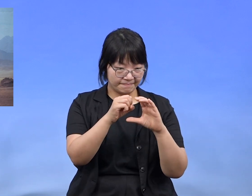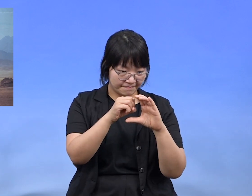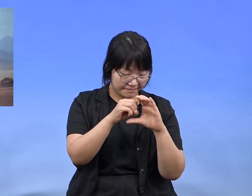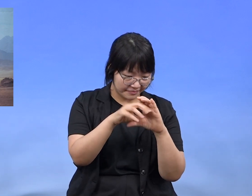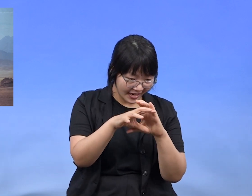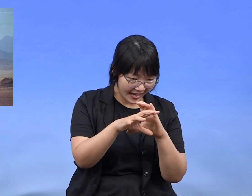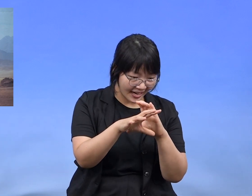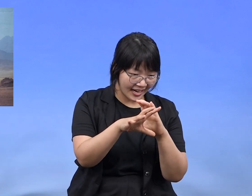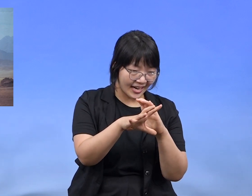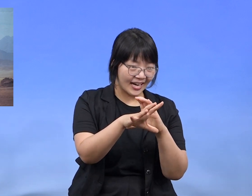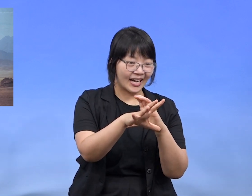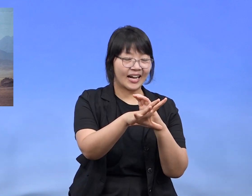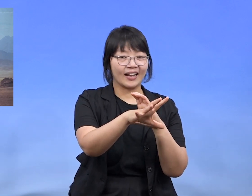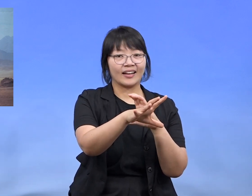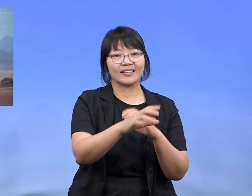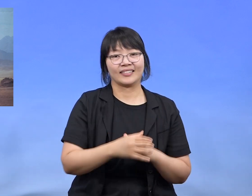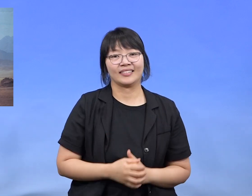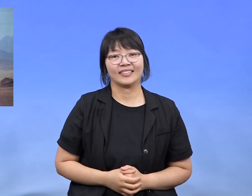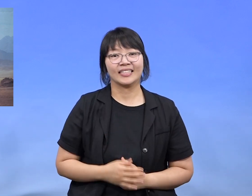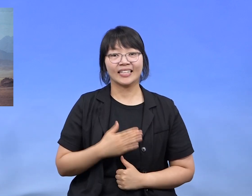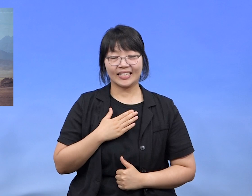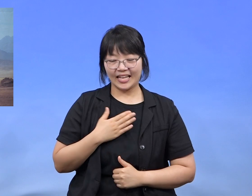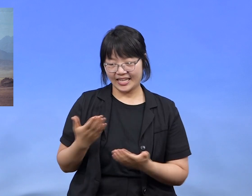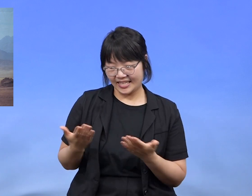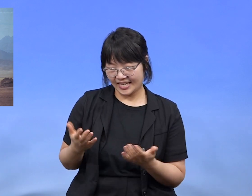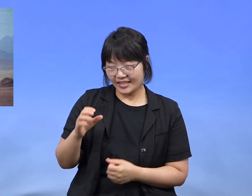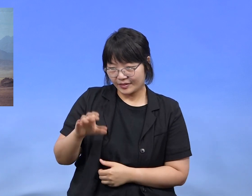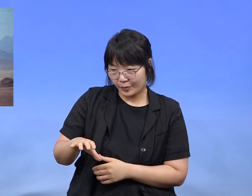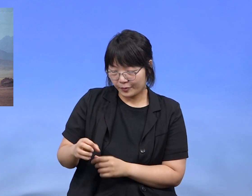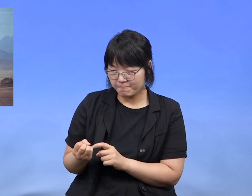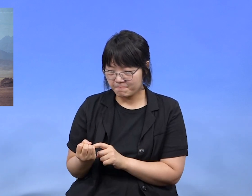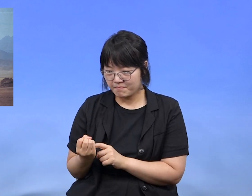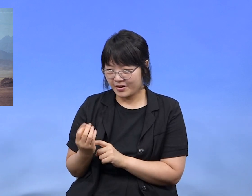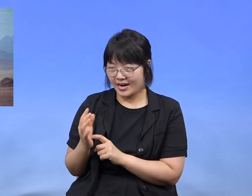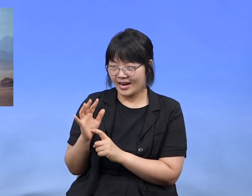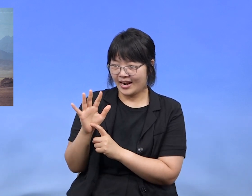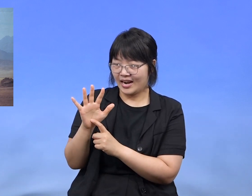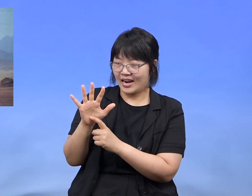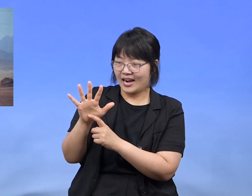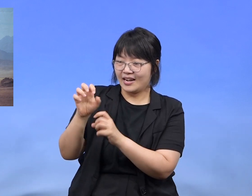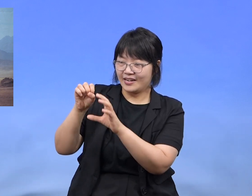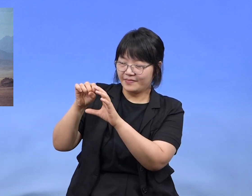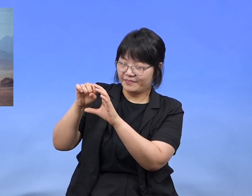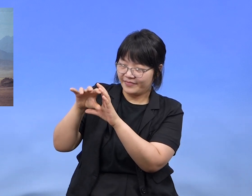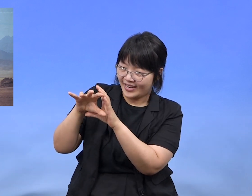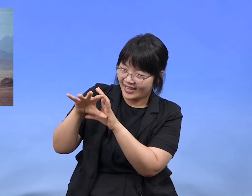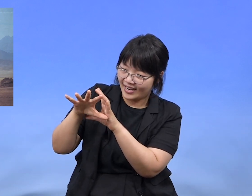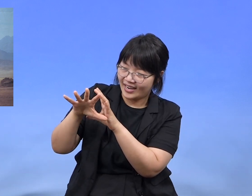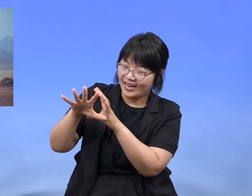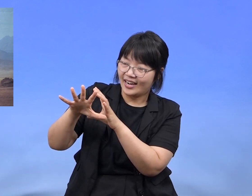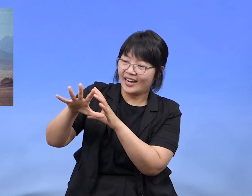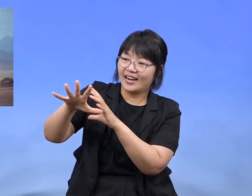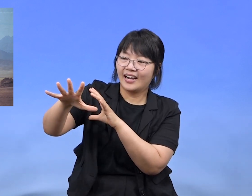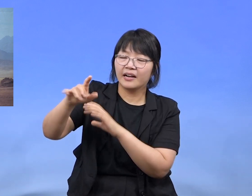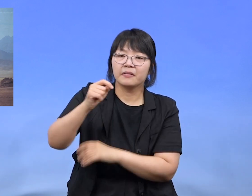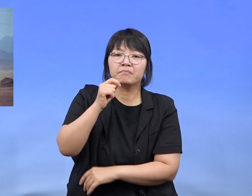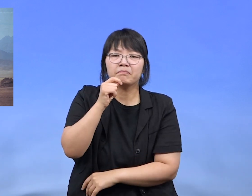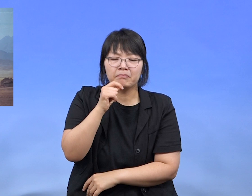하나의 촛불, 우리의 일터를 밝힐 수 있는 작은 하나의 촛불,